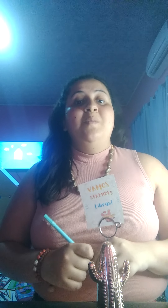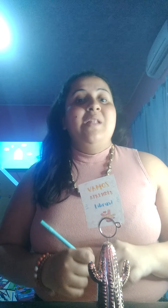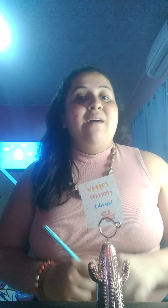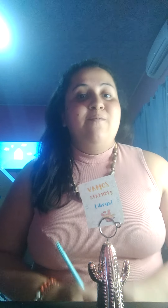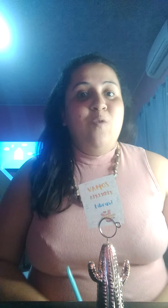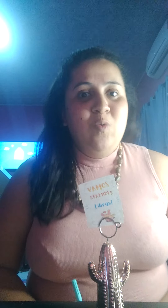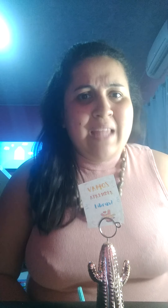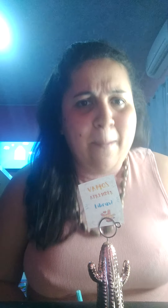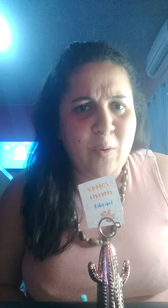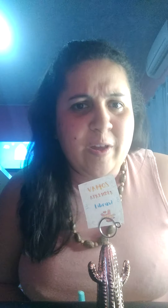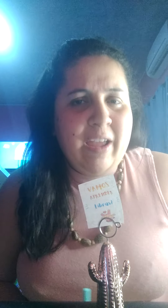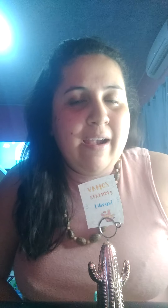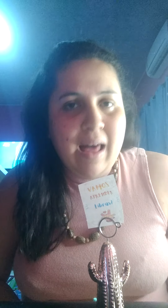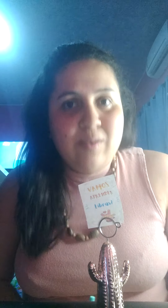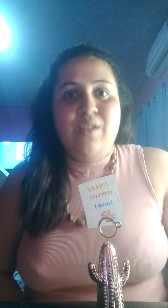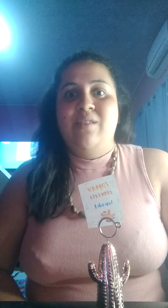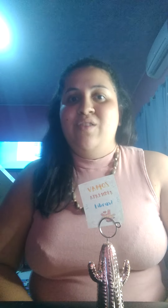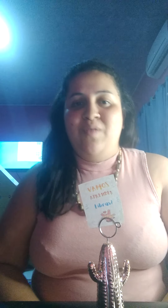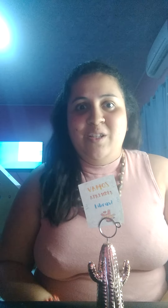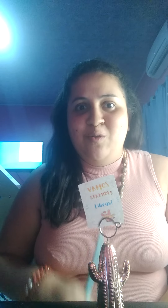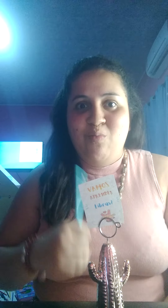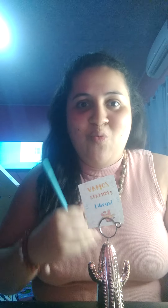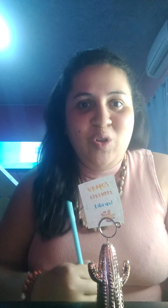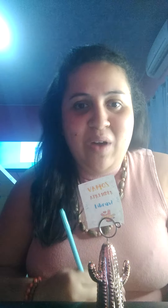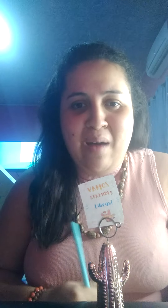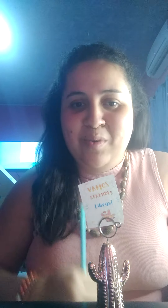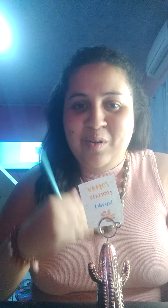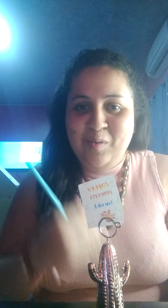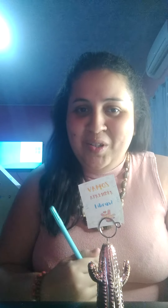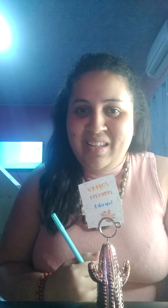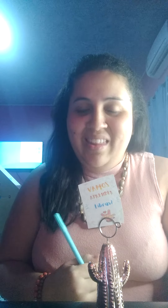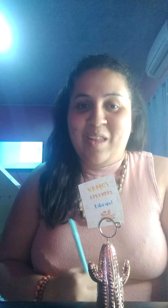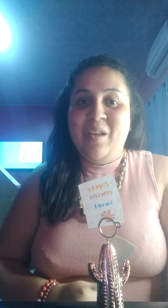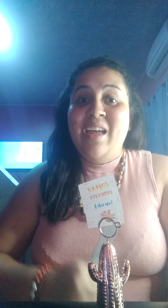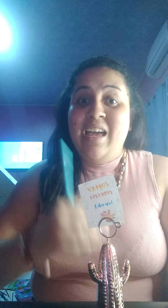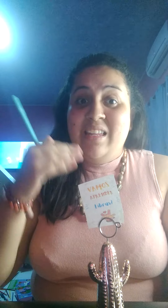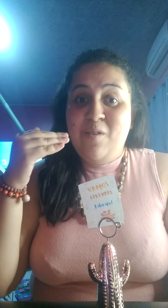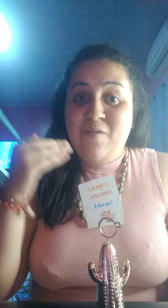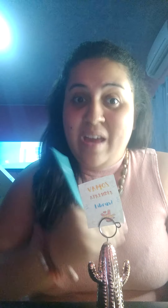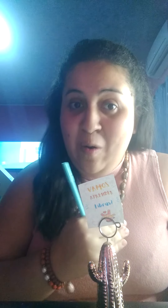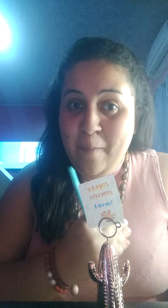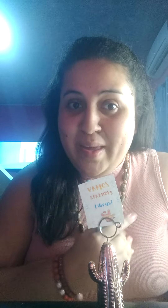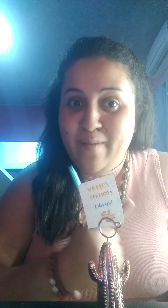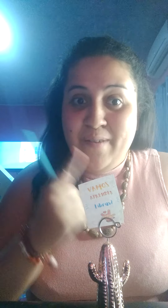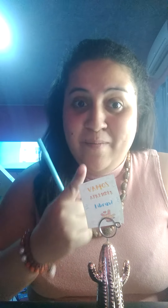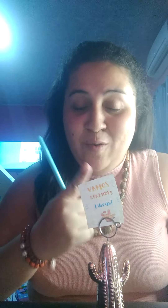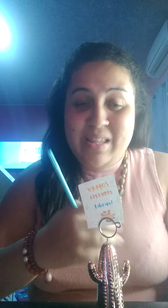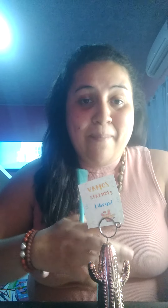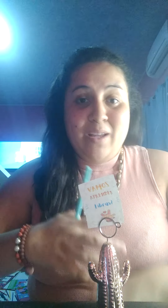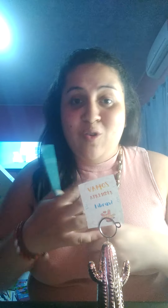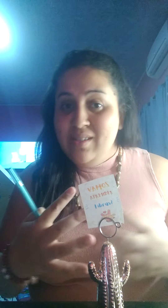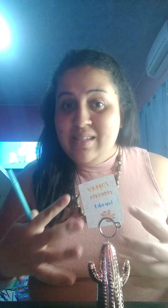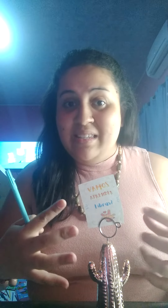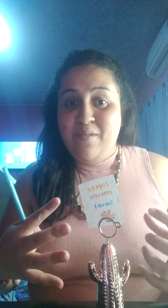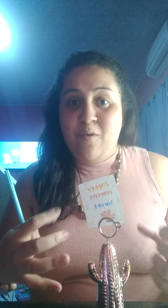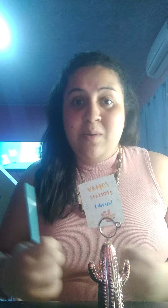lá voltar, porque, Glaucia, tu tá falando muito rápido, eu não tô entendendo. Então, vem comigo, vamos voltar para todas essas